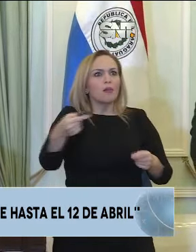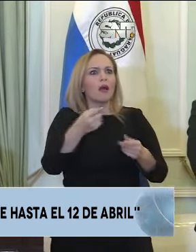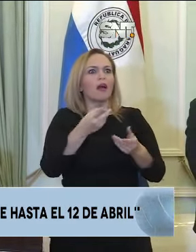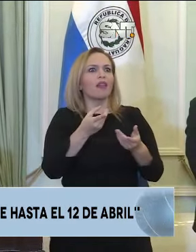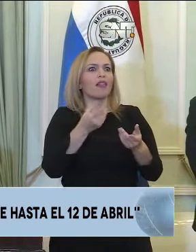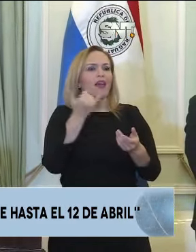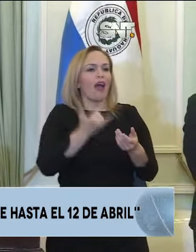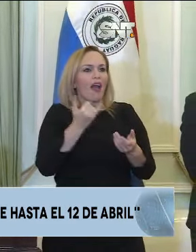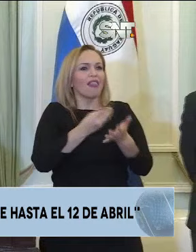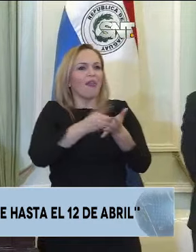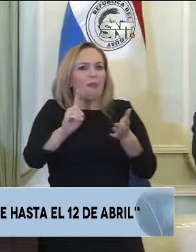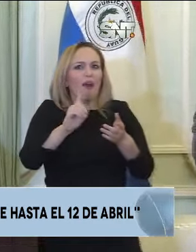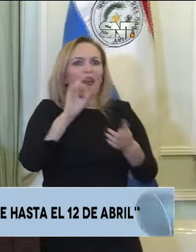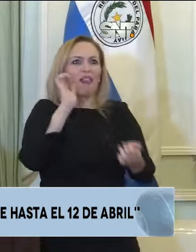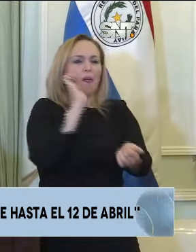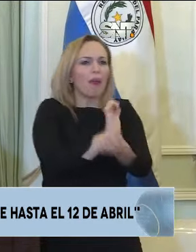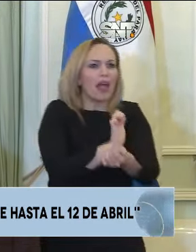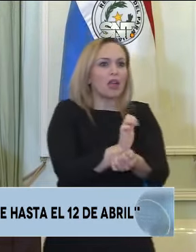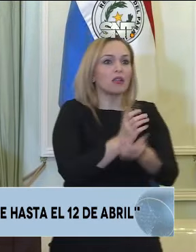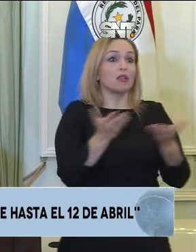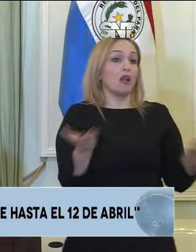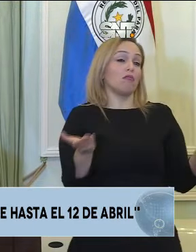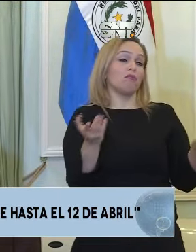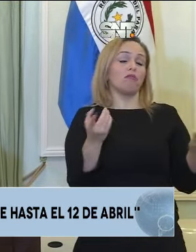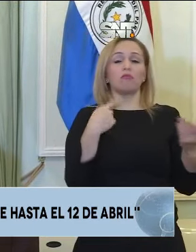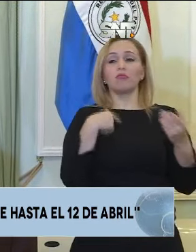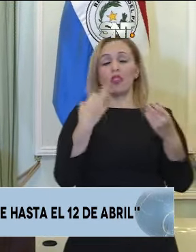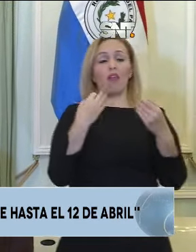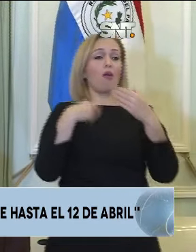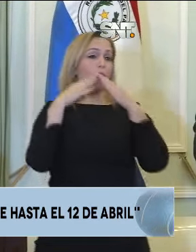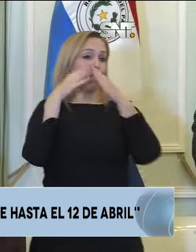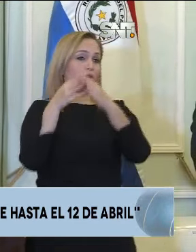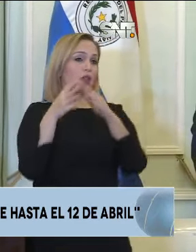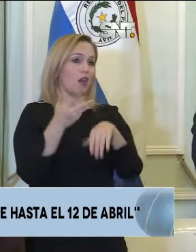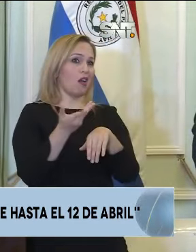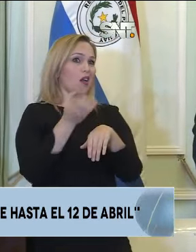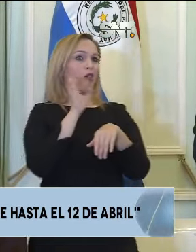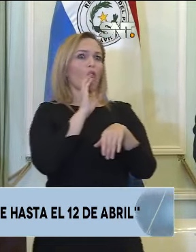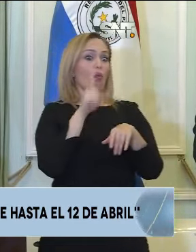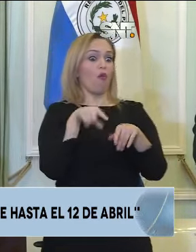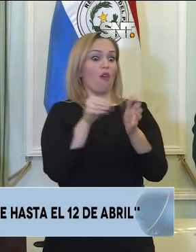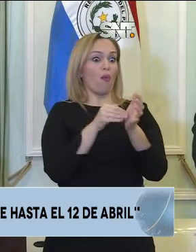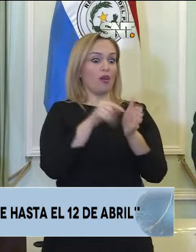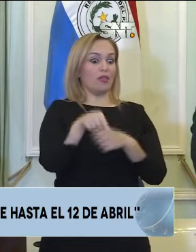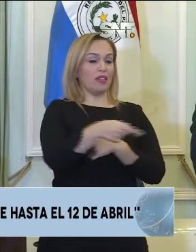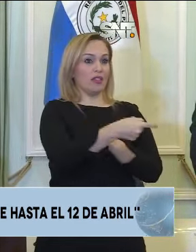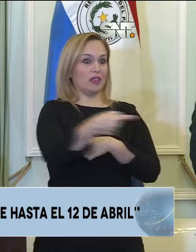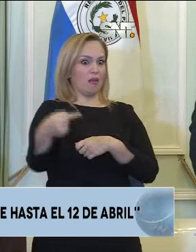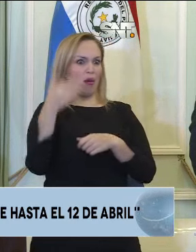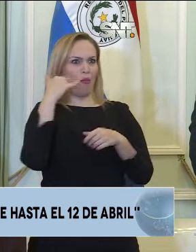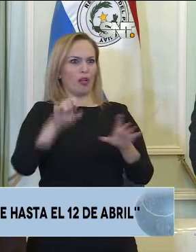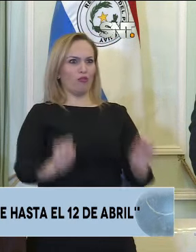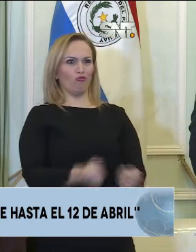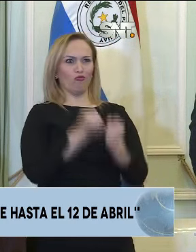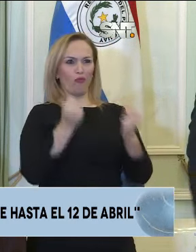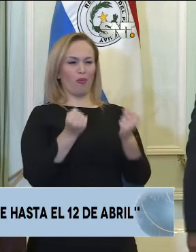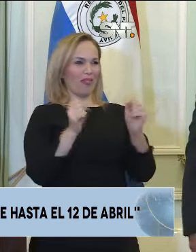Bueno, esa es una pregunta que habría que trasladar a los ministros de la Corte. Nosotros estuvimos hablando hace poco al solo efecto de